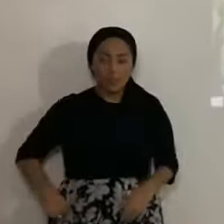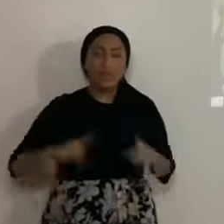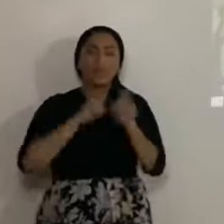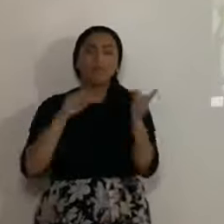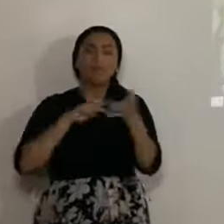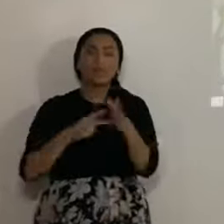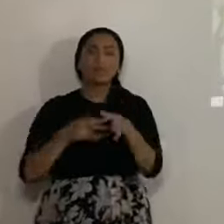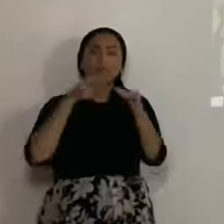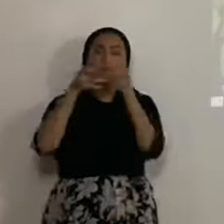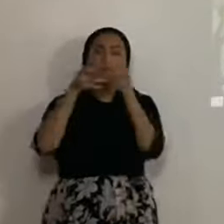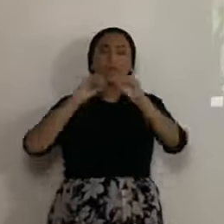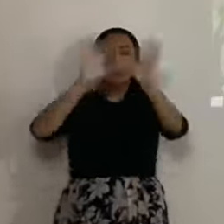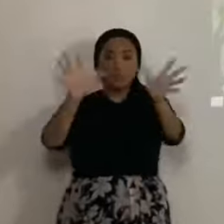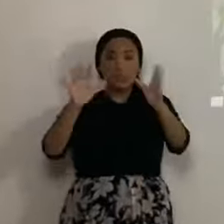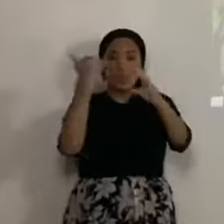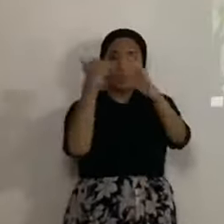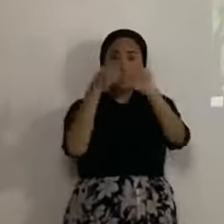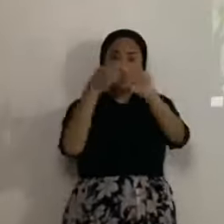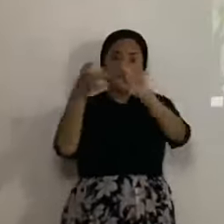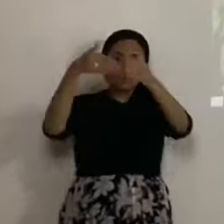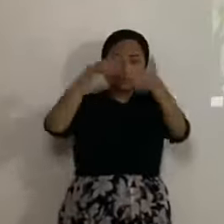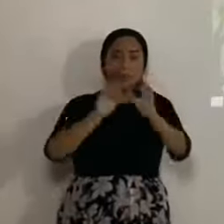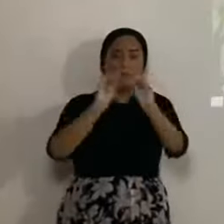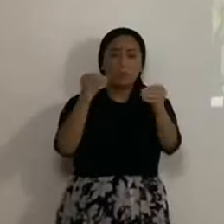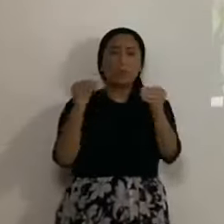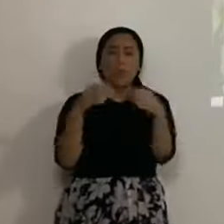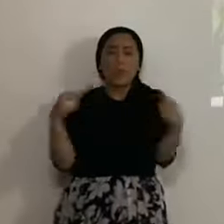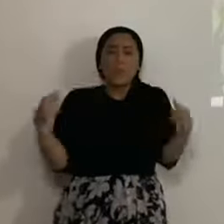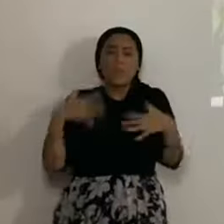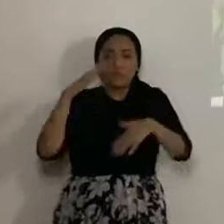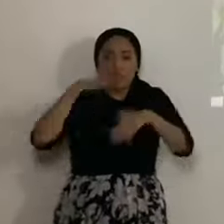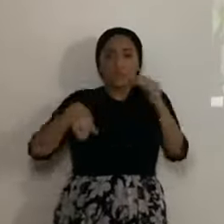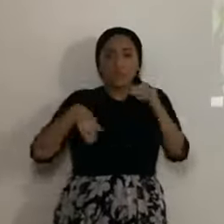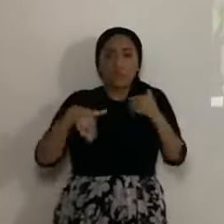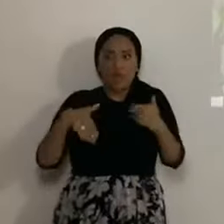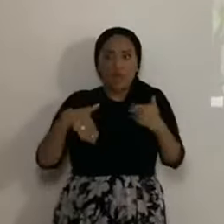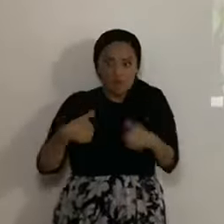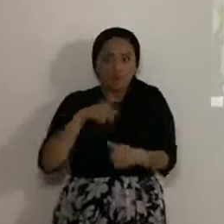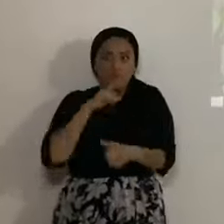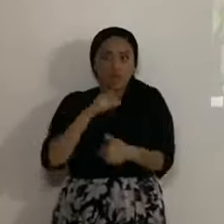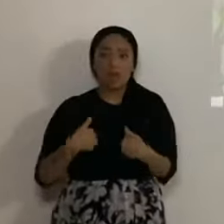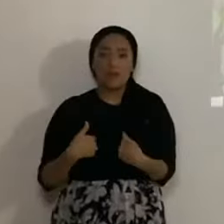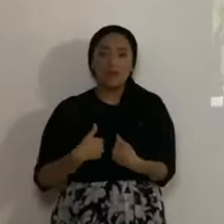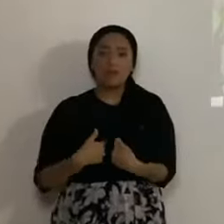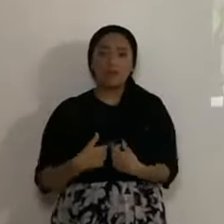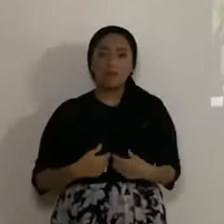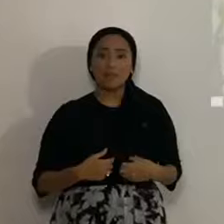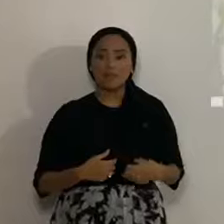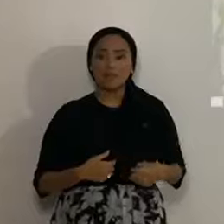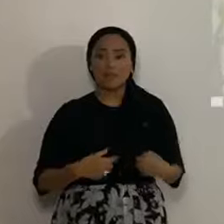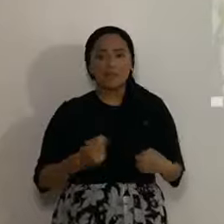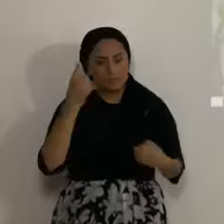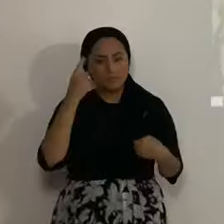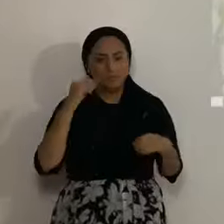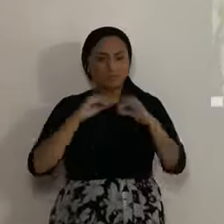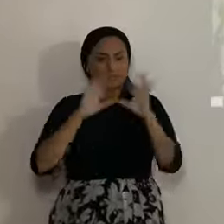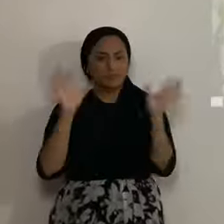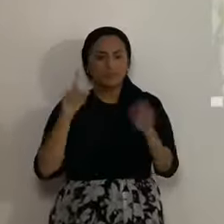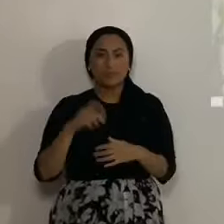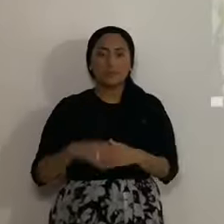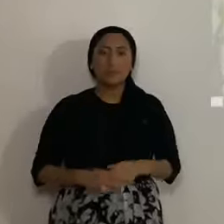la idea está que el mensajero de muerte es poner más miedo de lo que realmente hay, no sé si me estoy dando a entender.